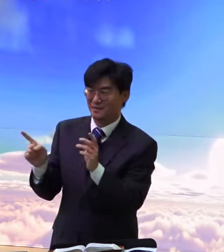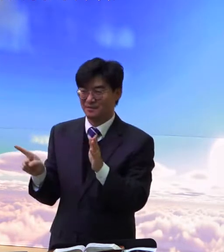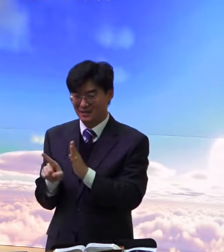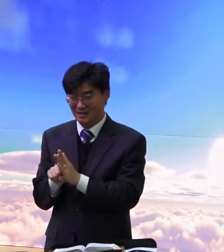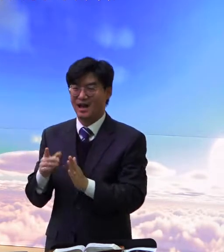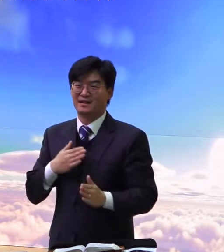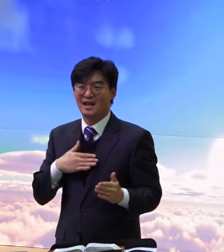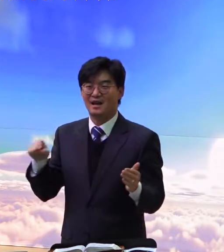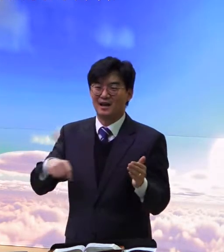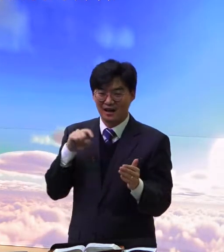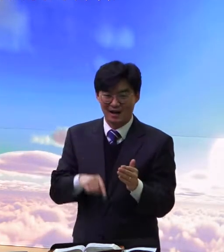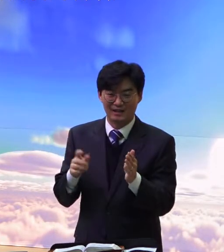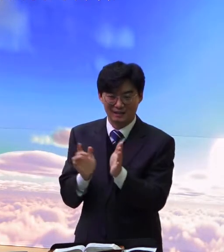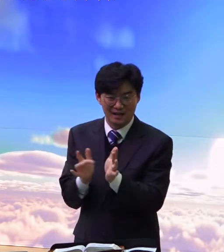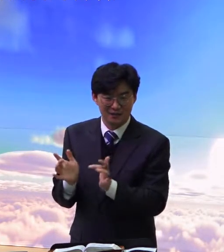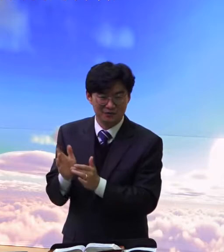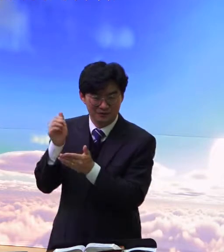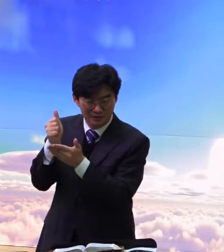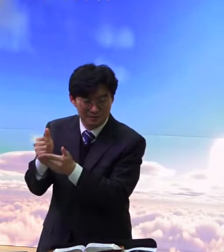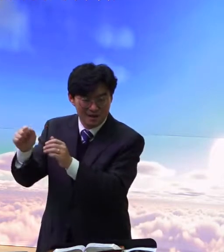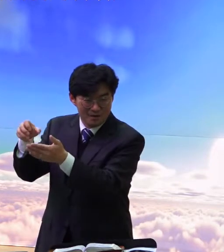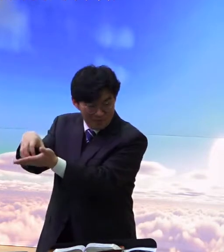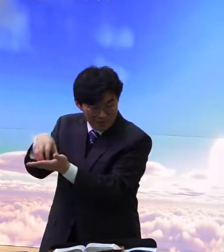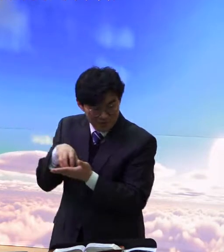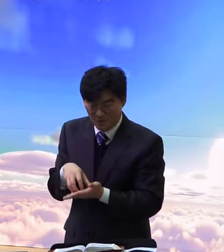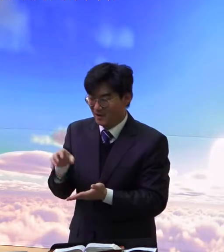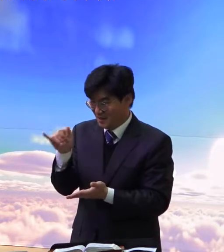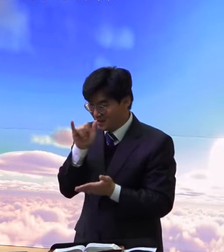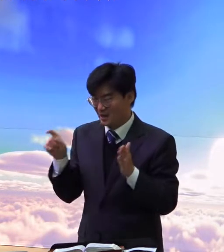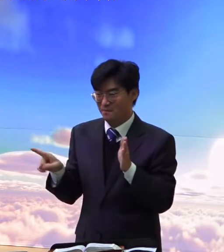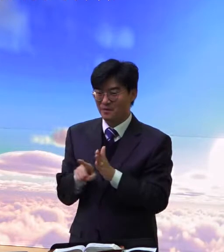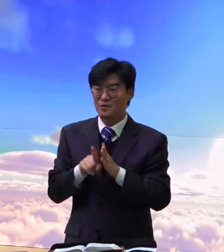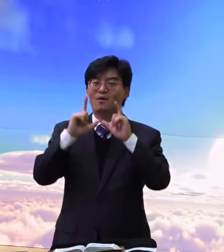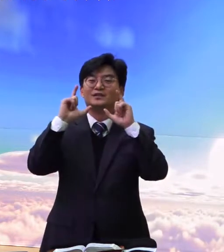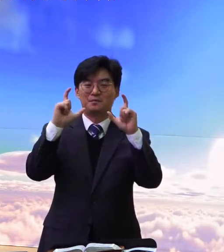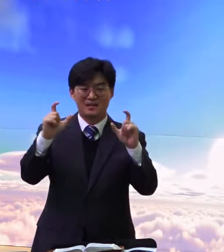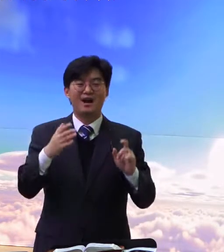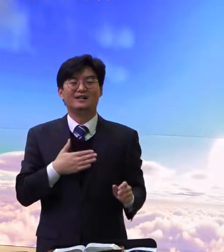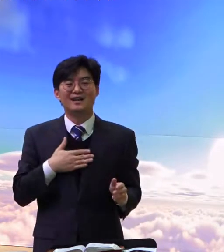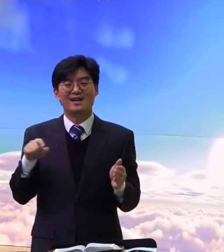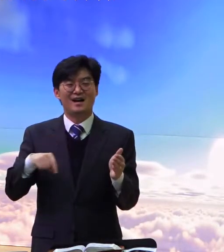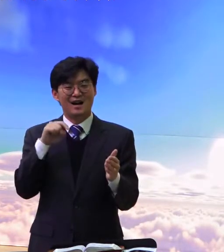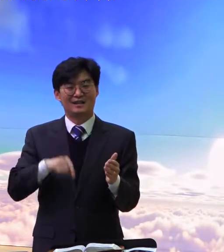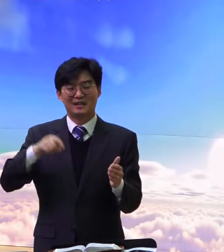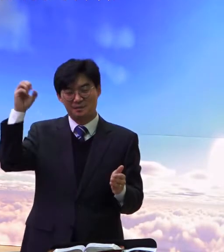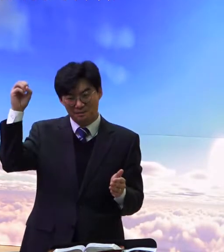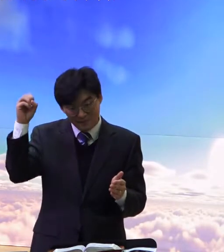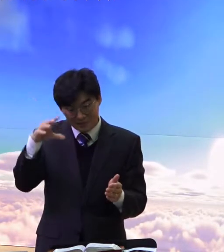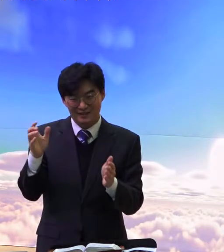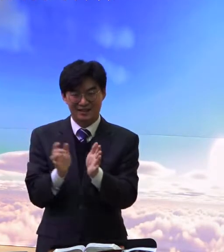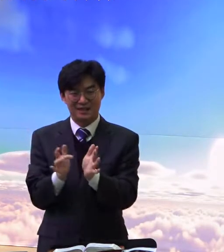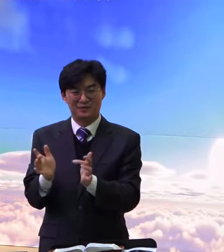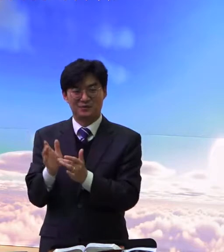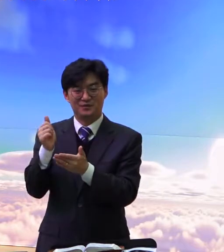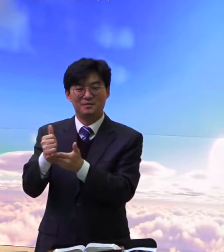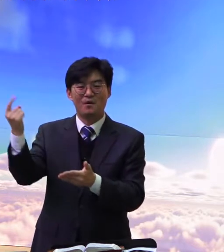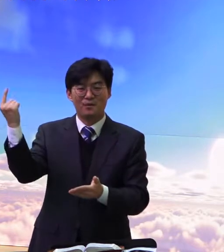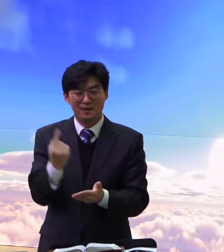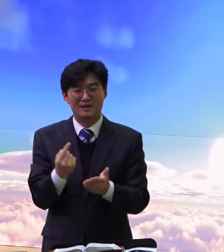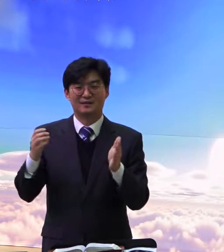임재하여 계십니다. 여러분, 이것을 믿고 선포하십시오. 내 안에 빛이신 예수님이 임재하여